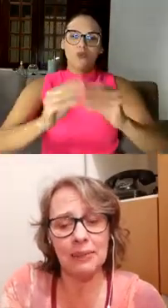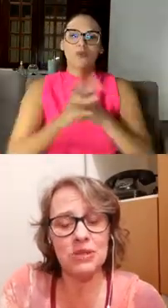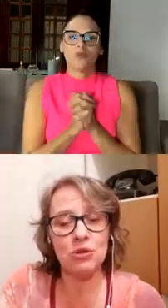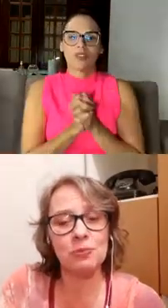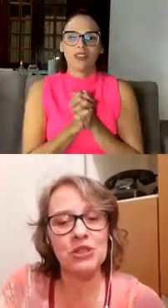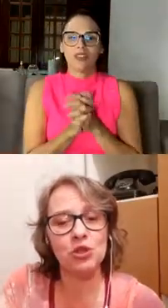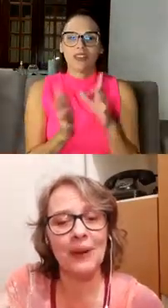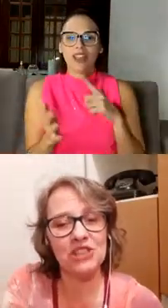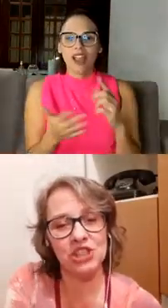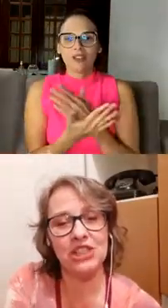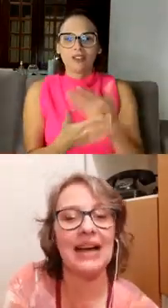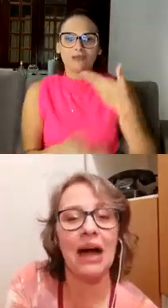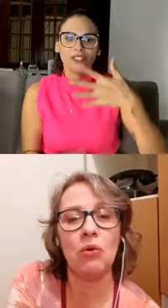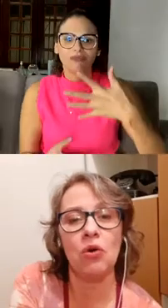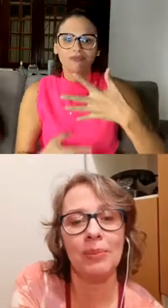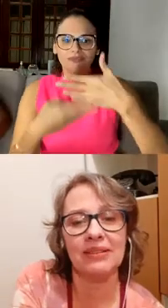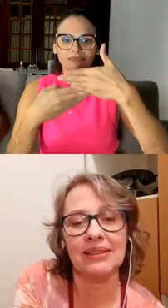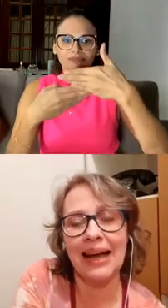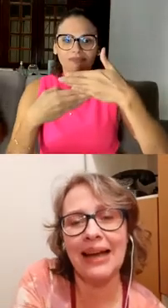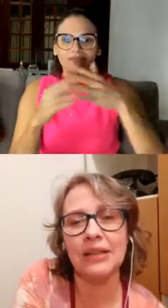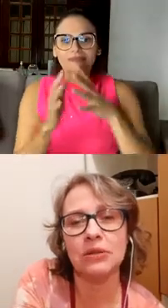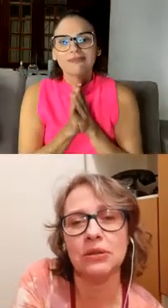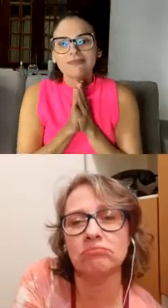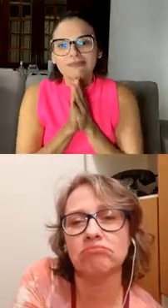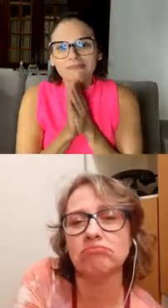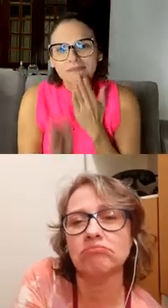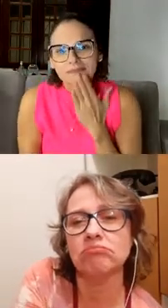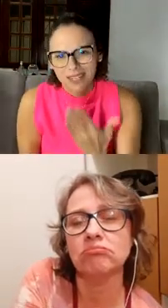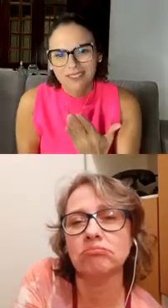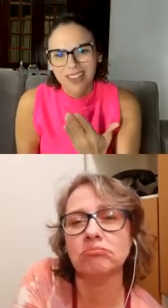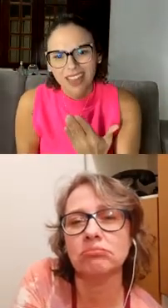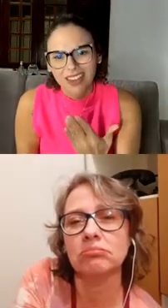Tem pessoas pedindo para desligar o comentário.